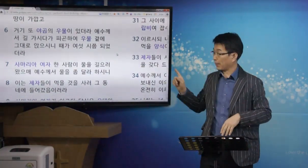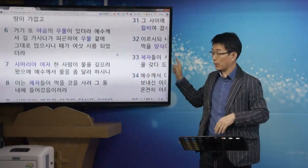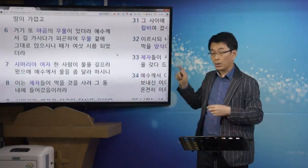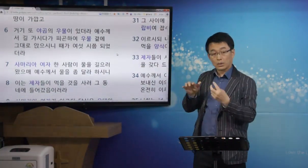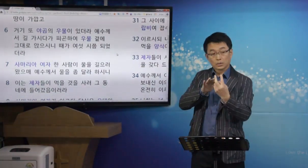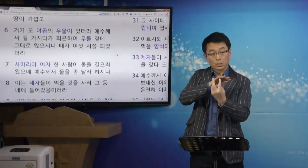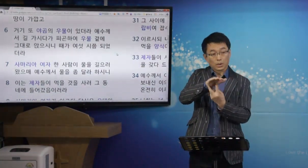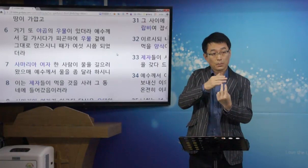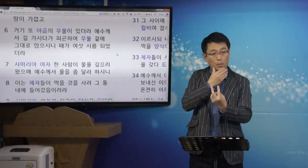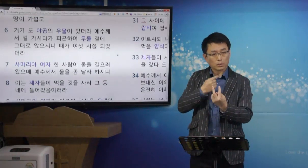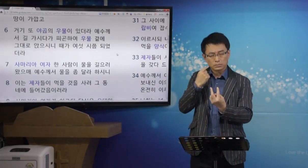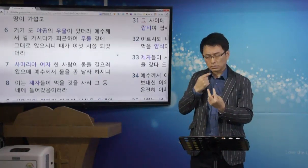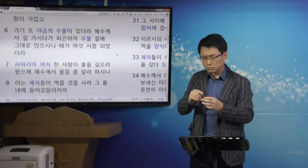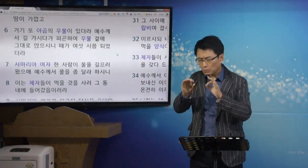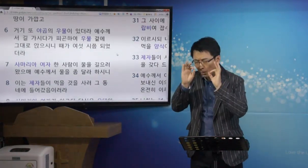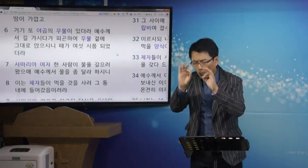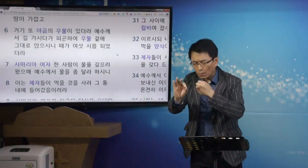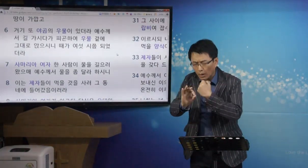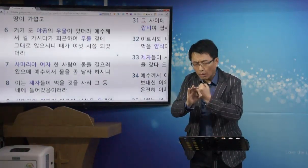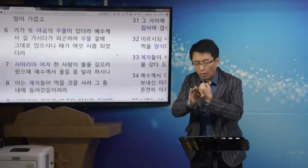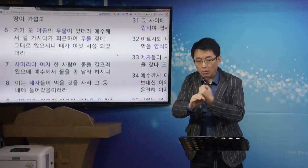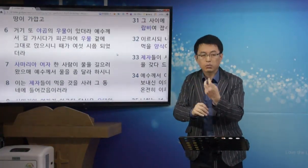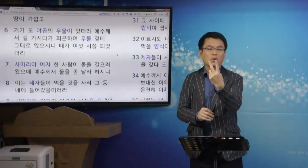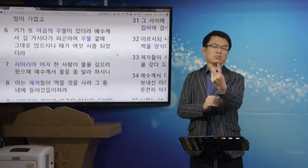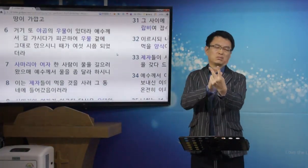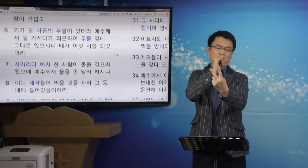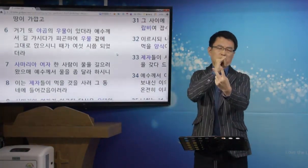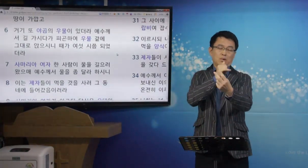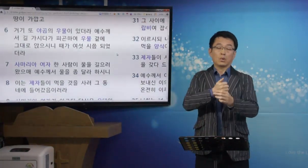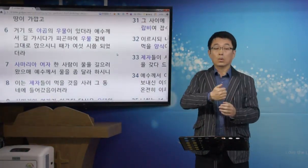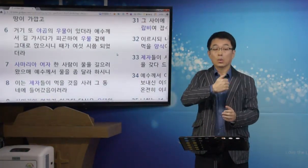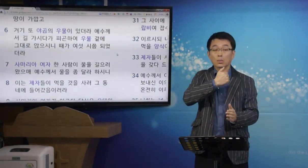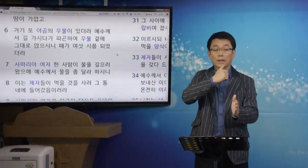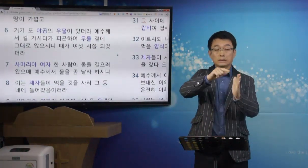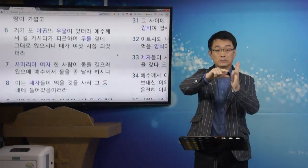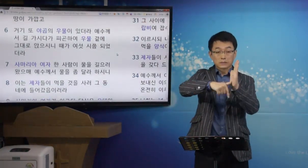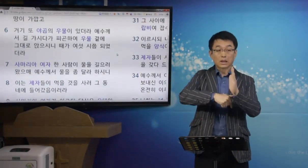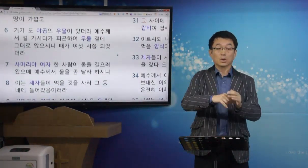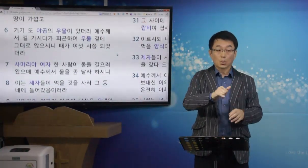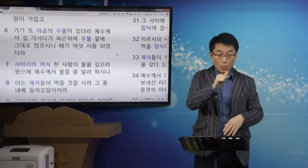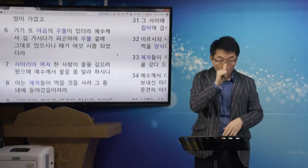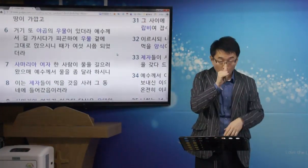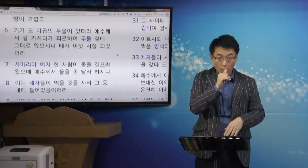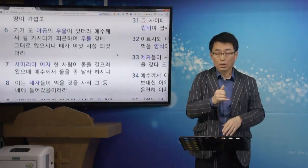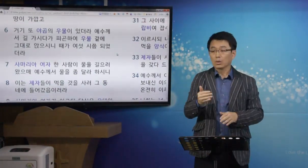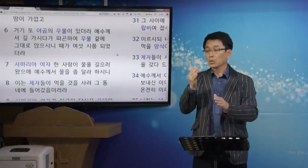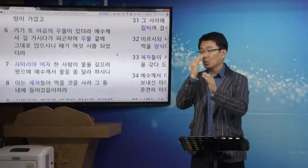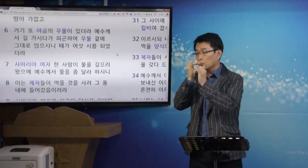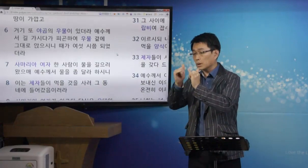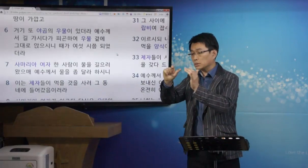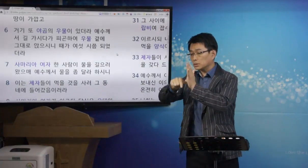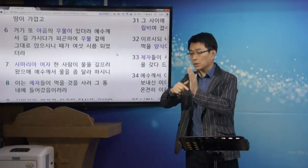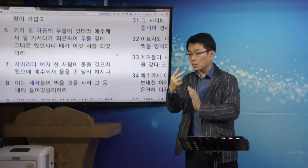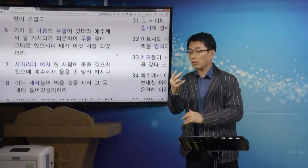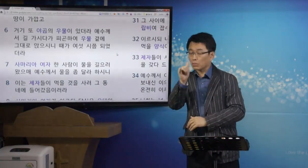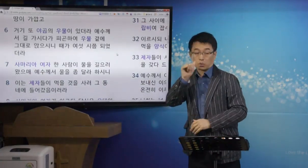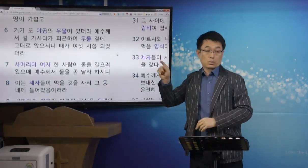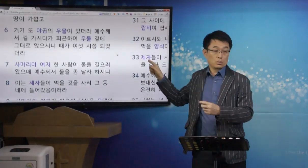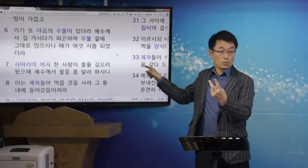있습니다. 그런데 요한복음은 자세히 보면 두 가지가 있습니다. 로마 시간도 있고 또 유대인의 시간도